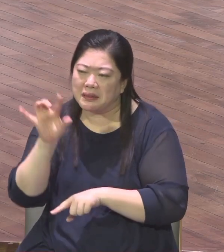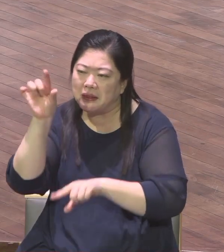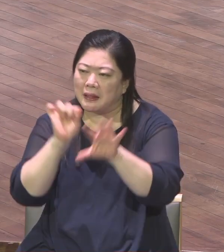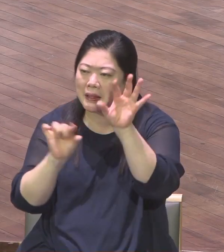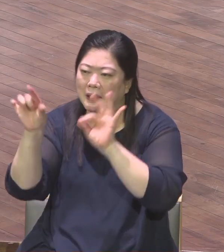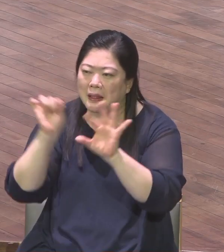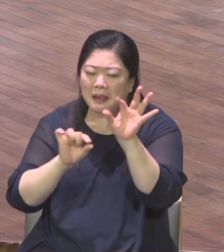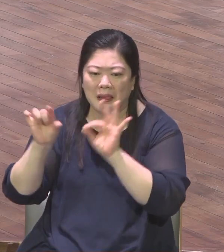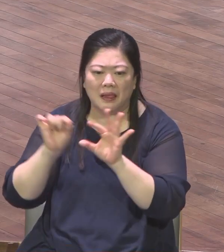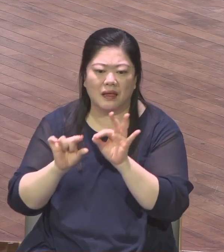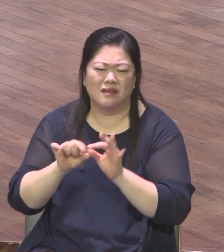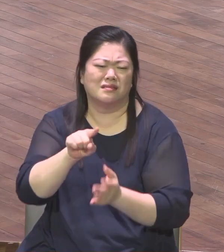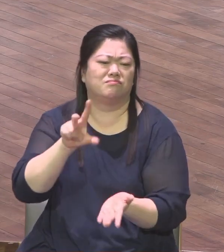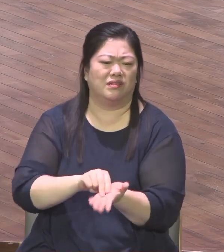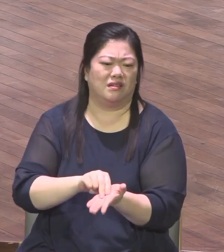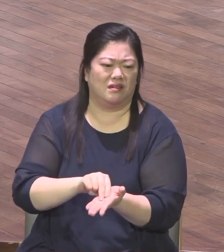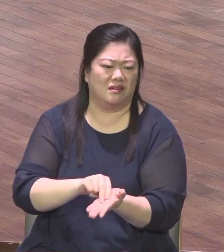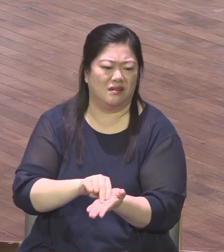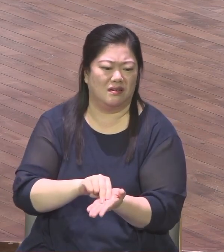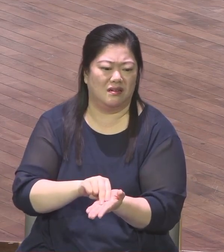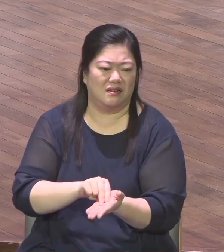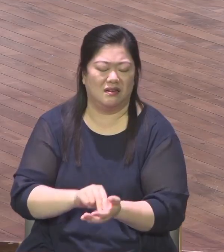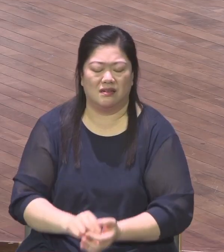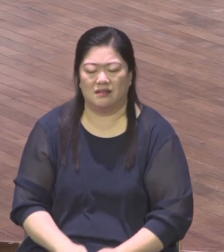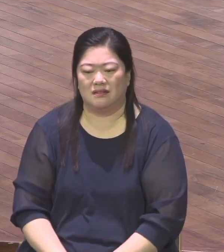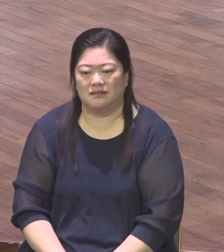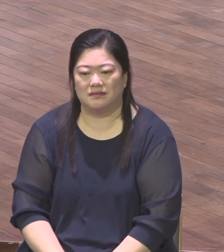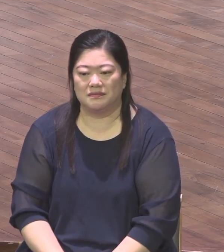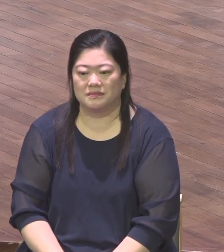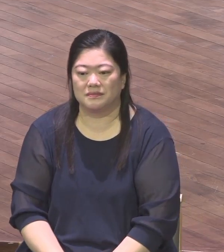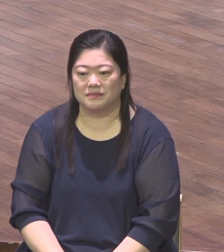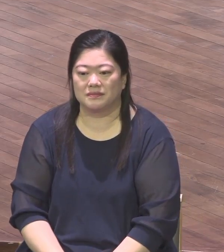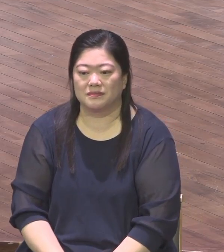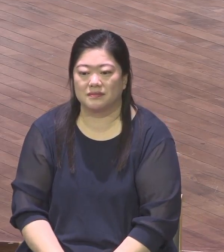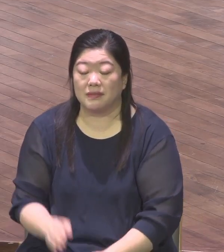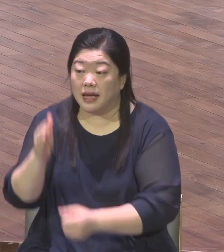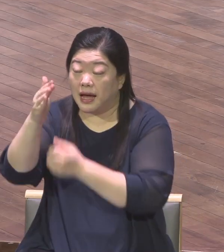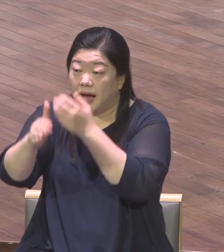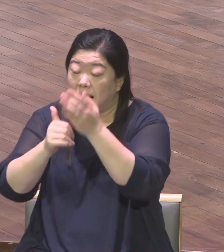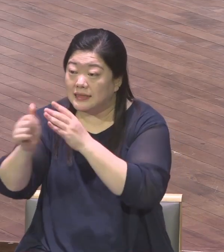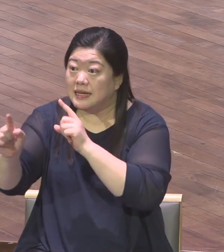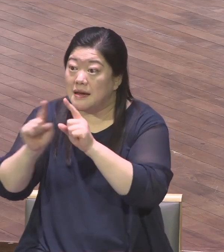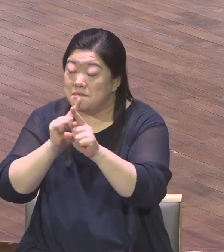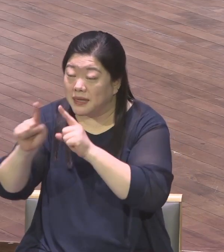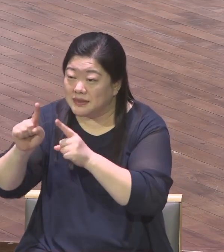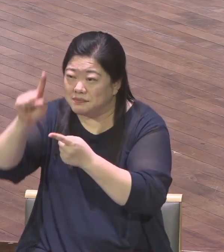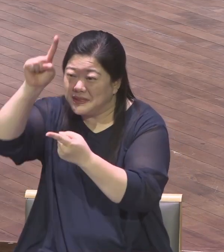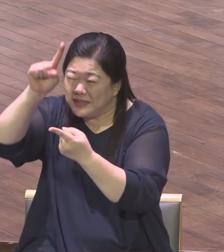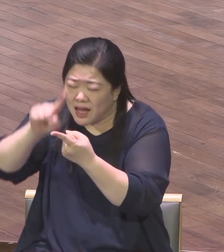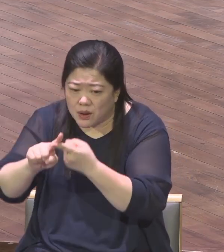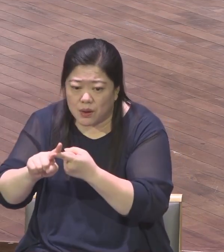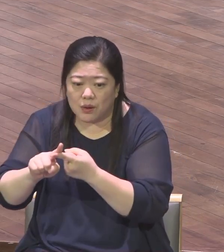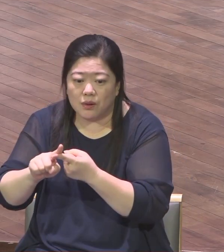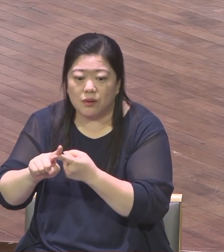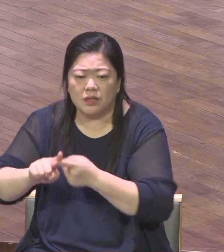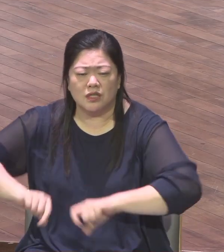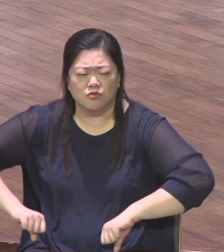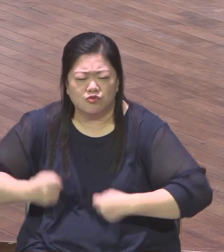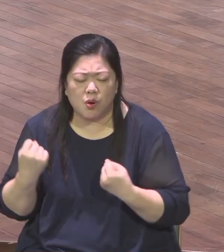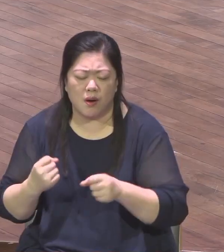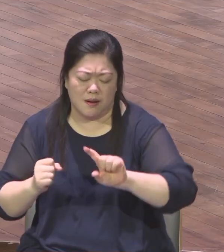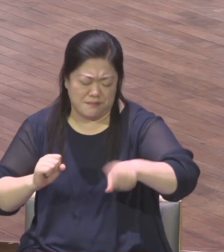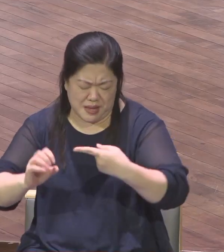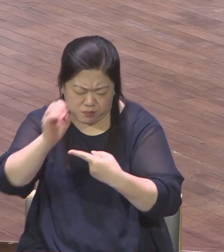하나님의 자녀에게 가장 중요한 것은 하나님의 말씀에 99%가 아니라 100% 순종하는